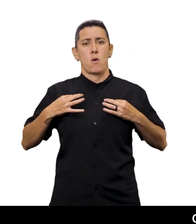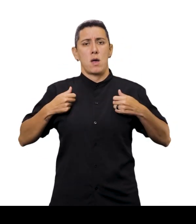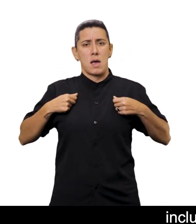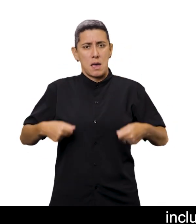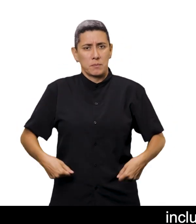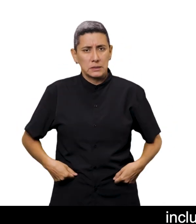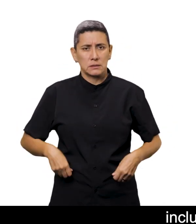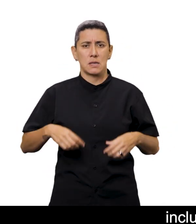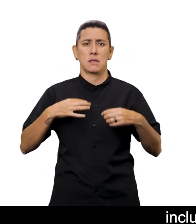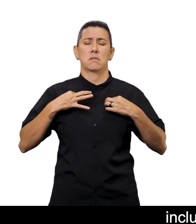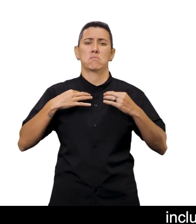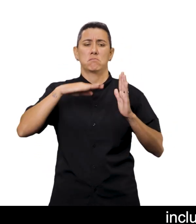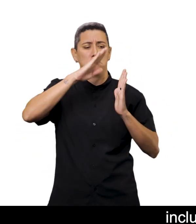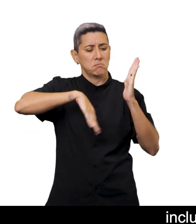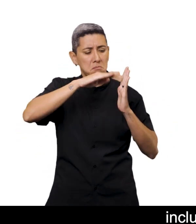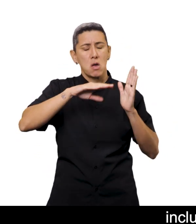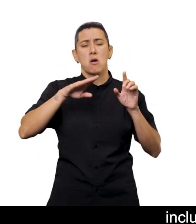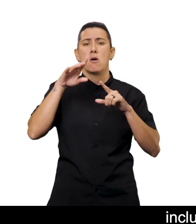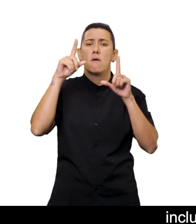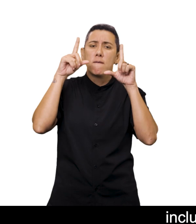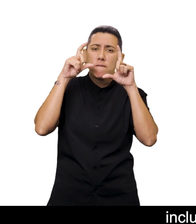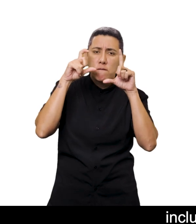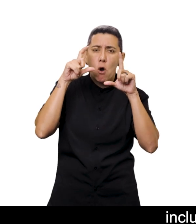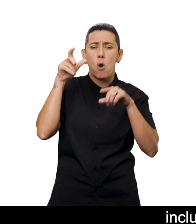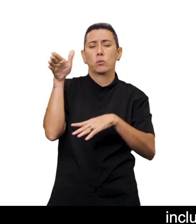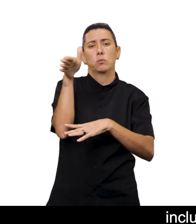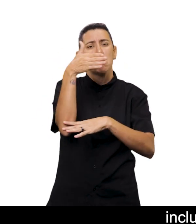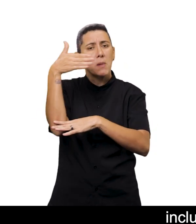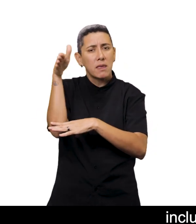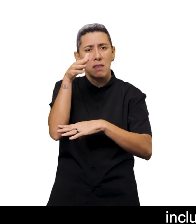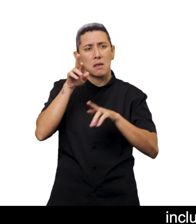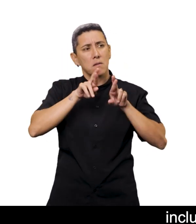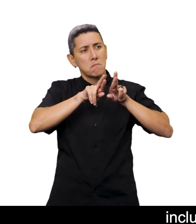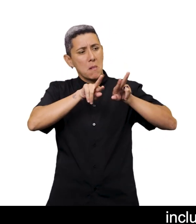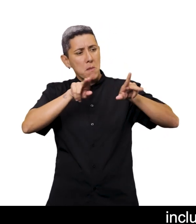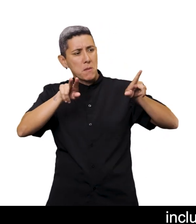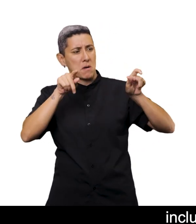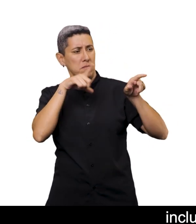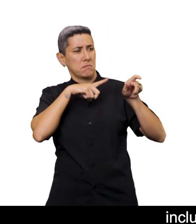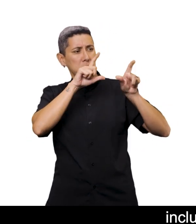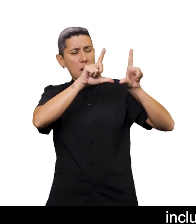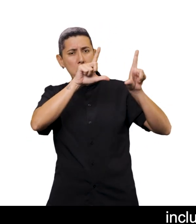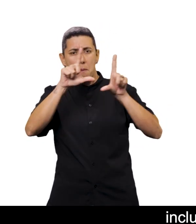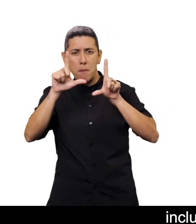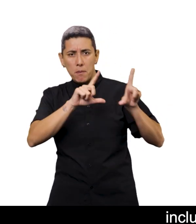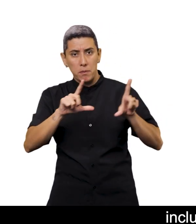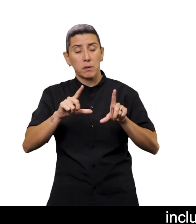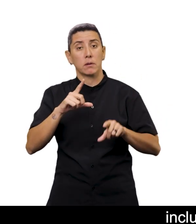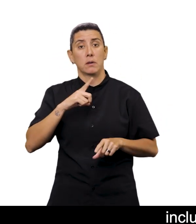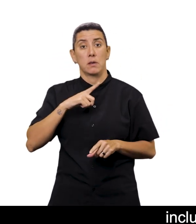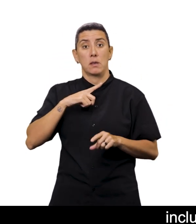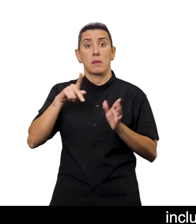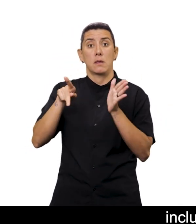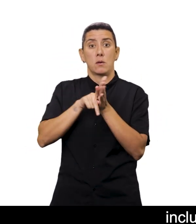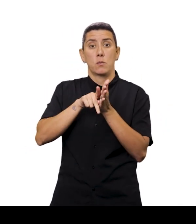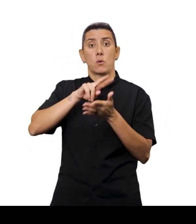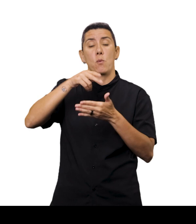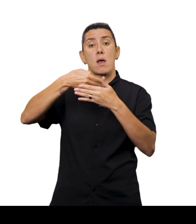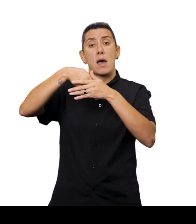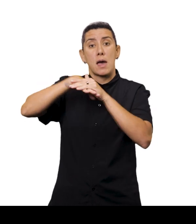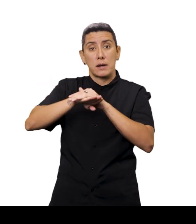grupo, incluindo chablons, camisetas, tecidos, fotos e